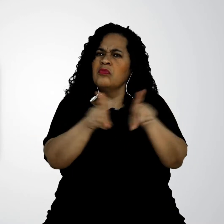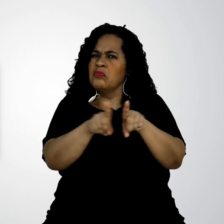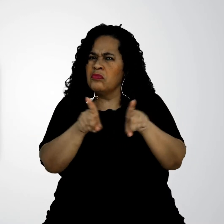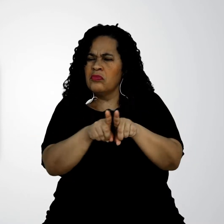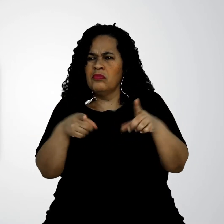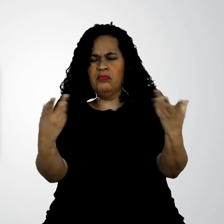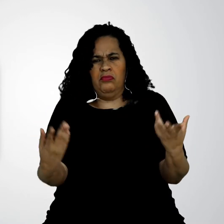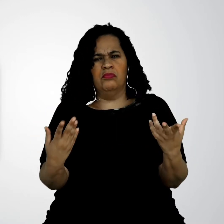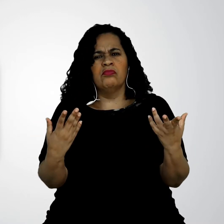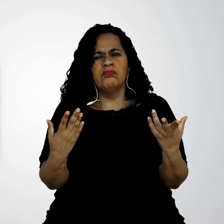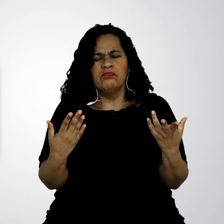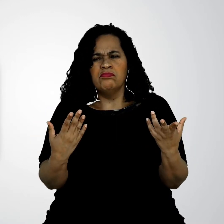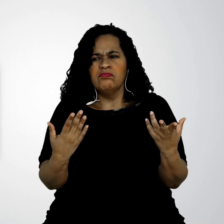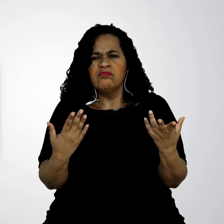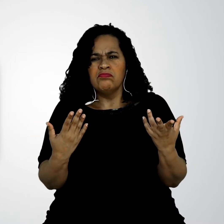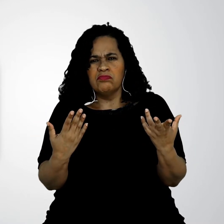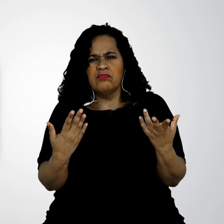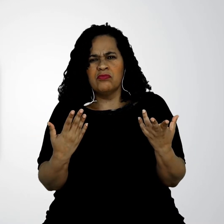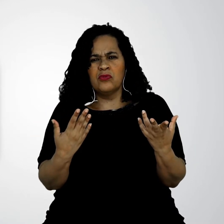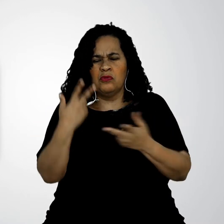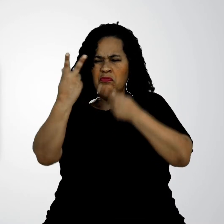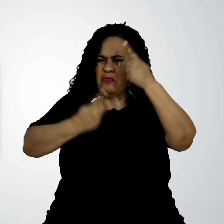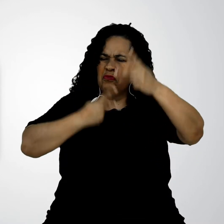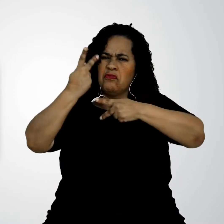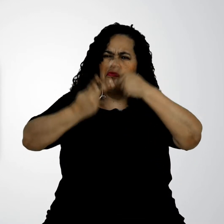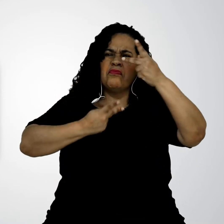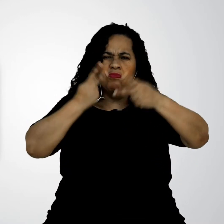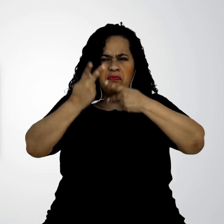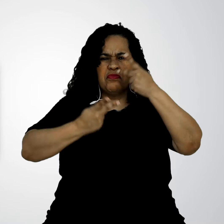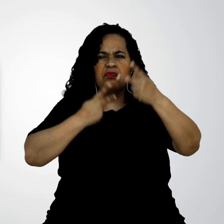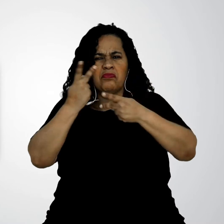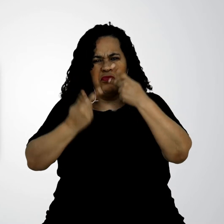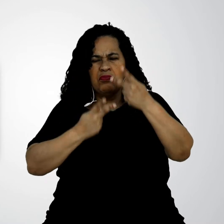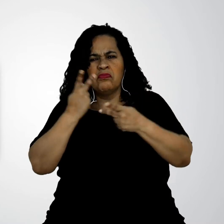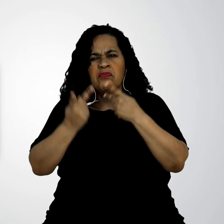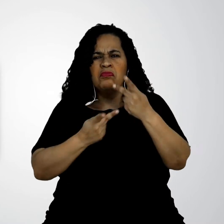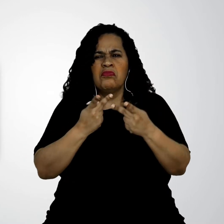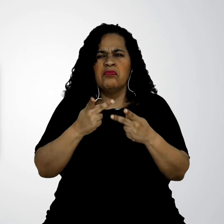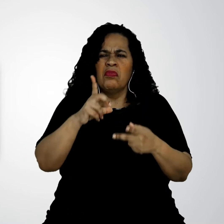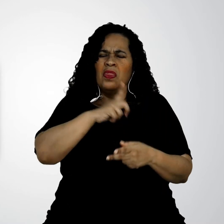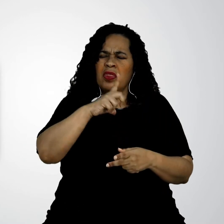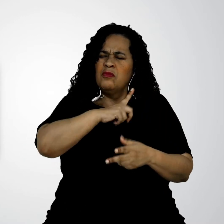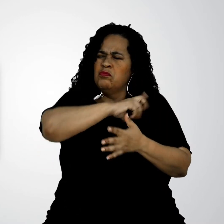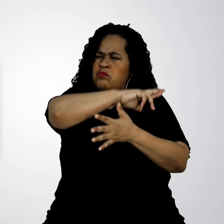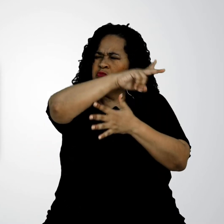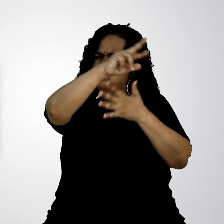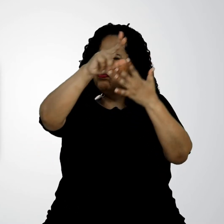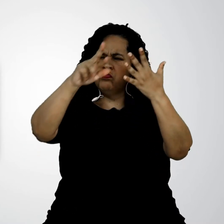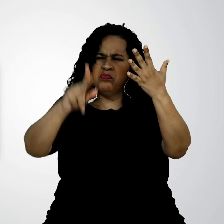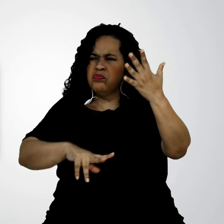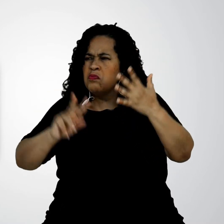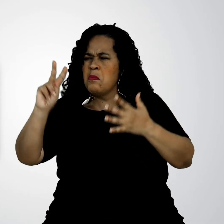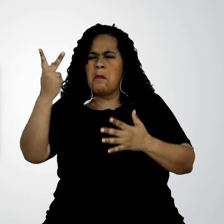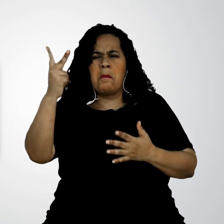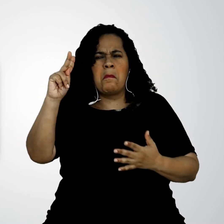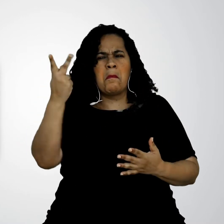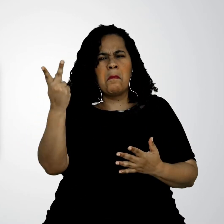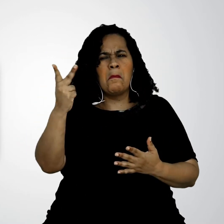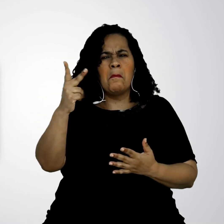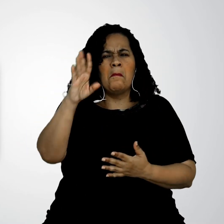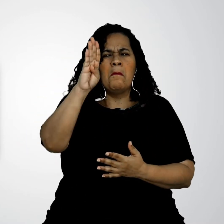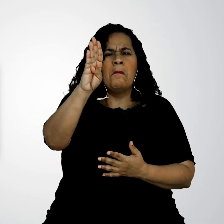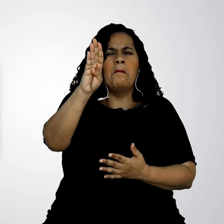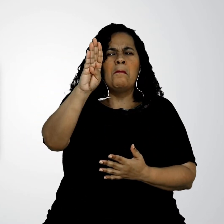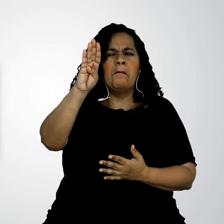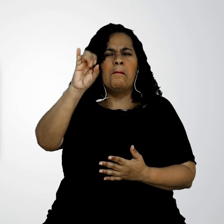acho que não cabe nem tantas as opções que existem hoje, mas existem os assexuais, existem homossexuais, existem os bissexuais